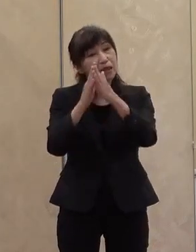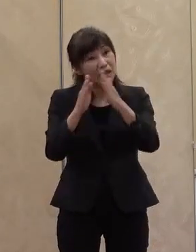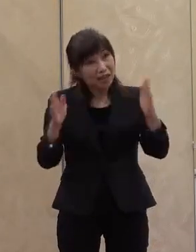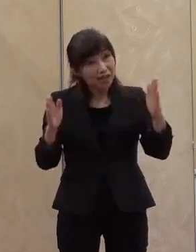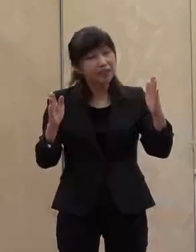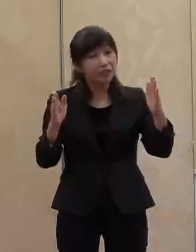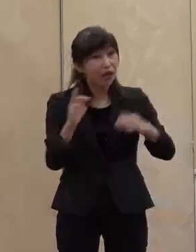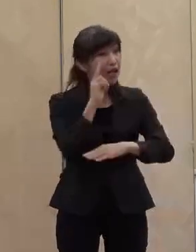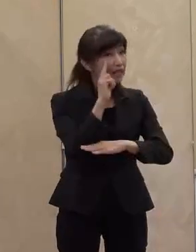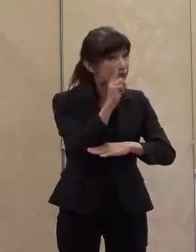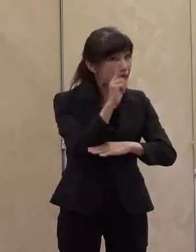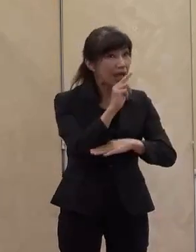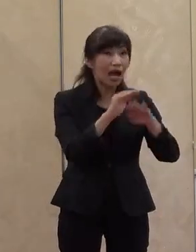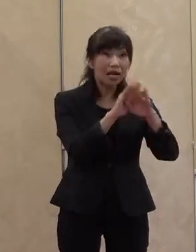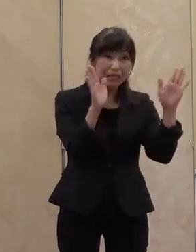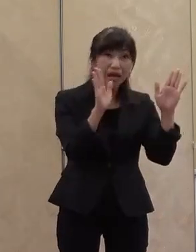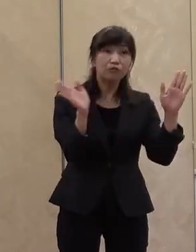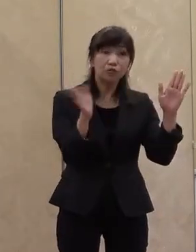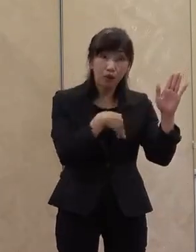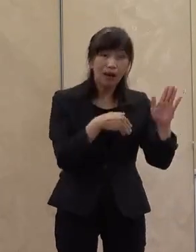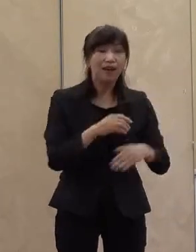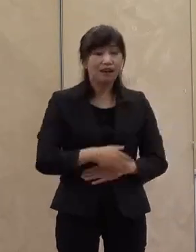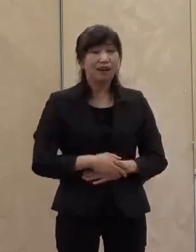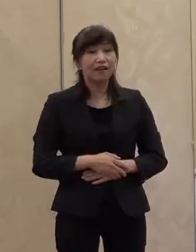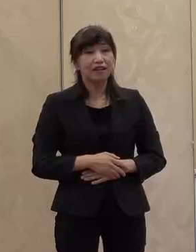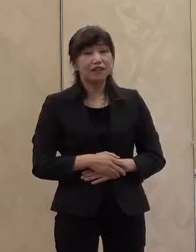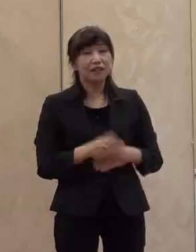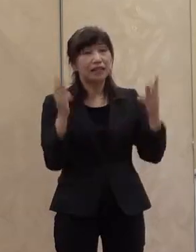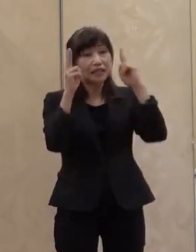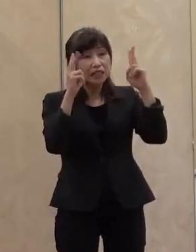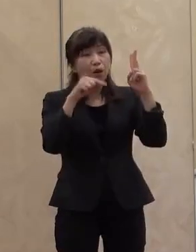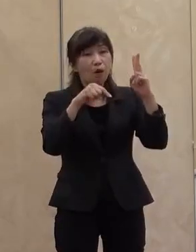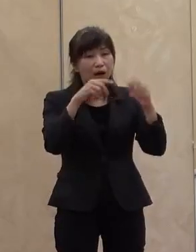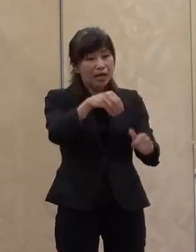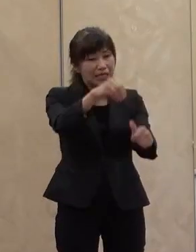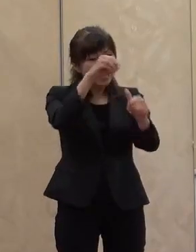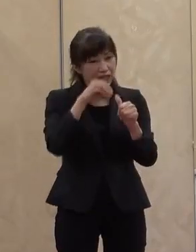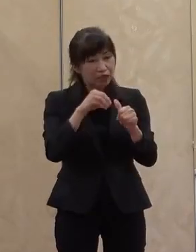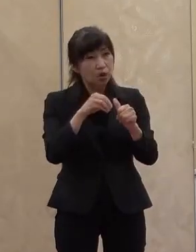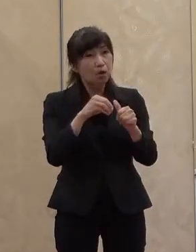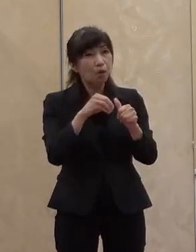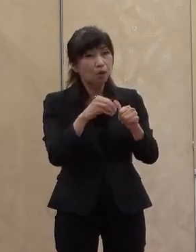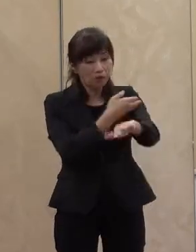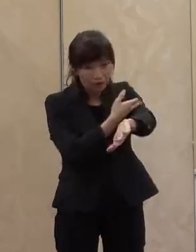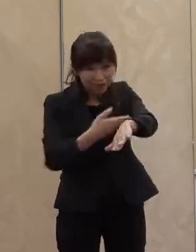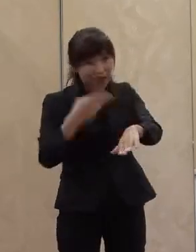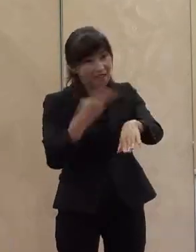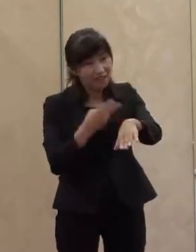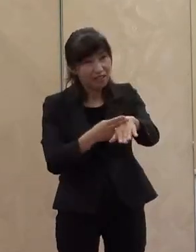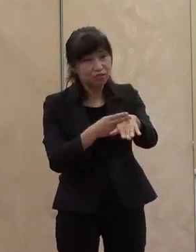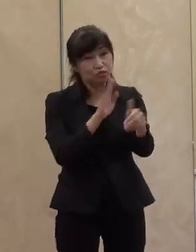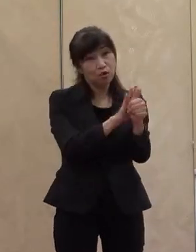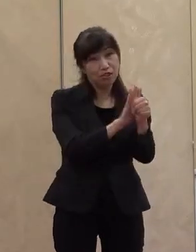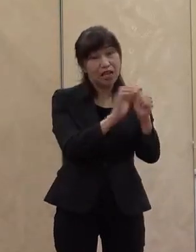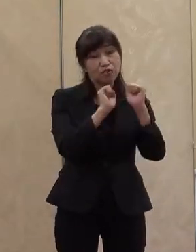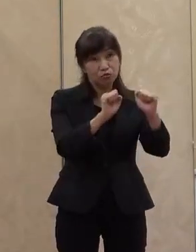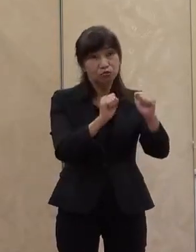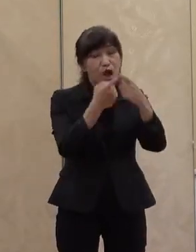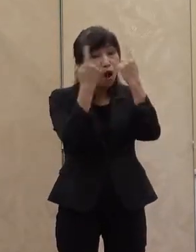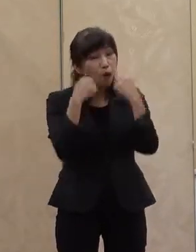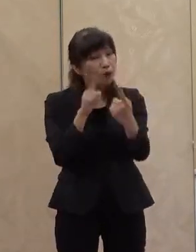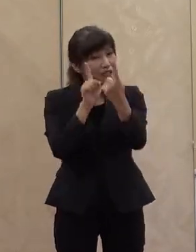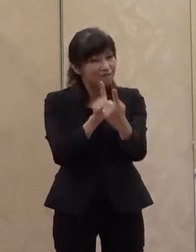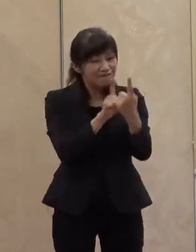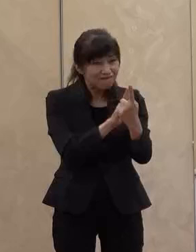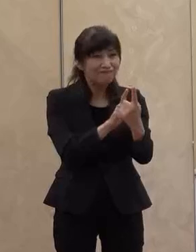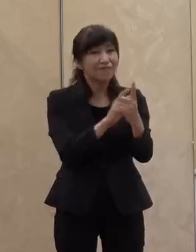り、企業向けの採用のノウハウの支援であったり、失業者向けの個別のカウンセリングであったりということで、丁